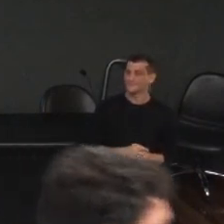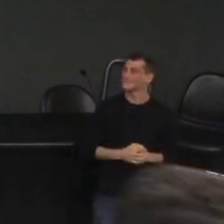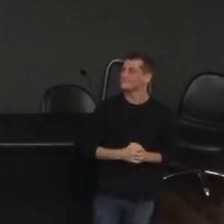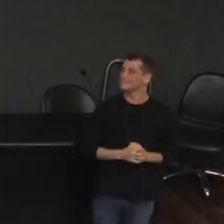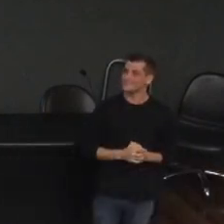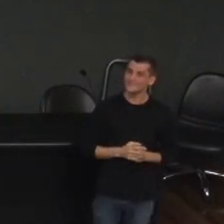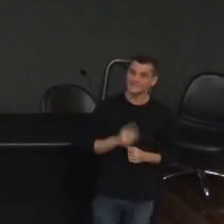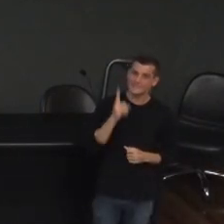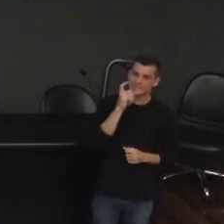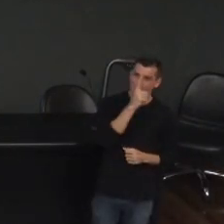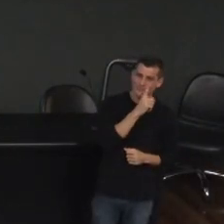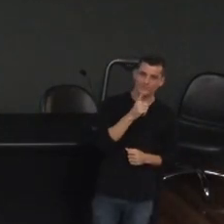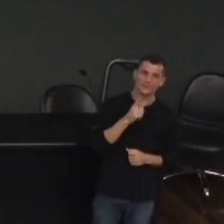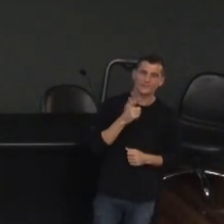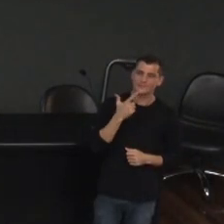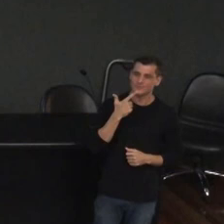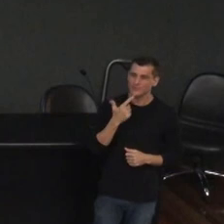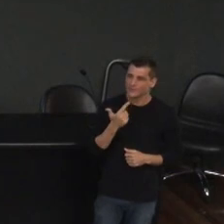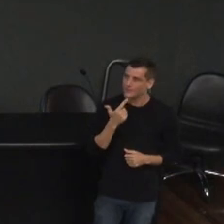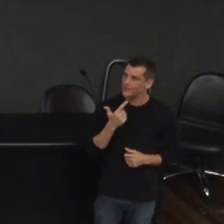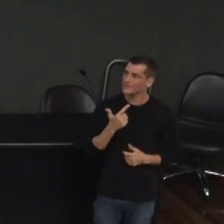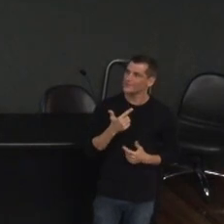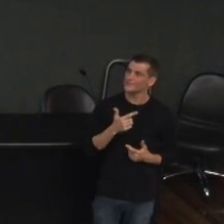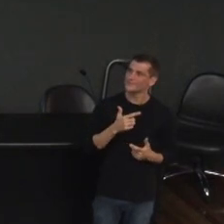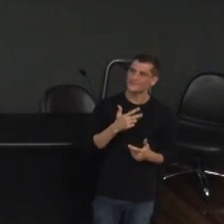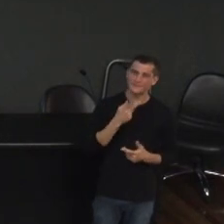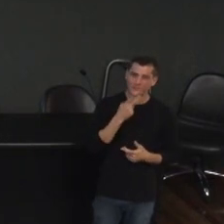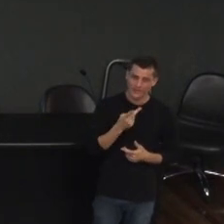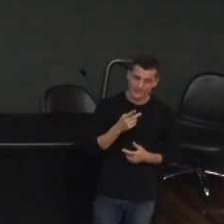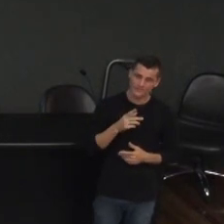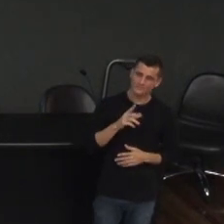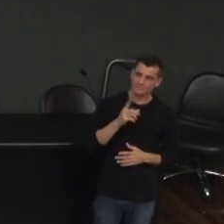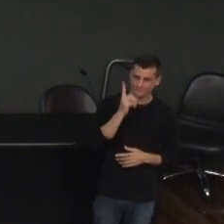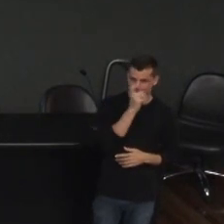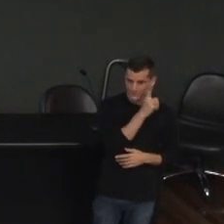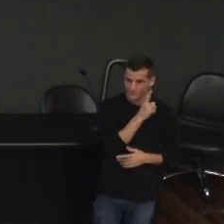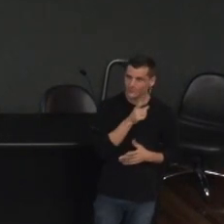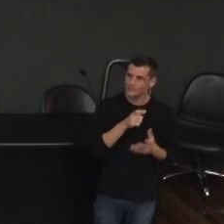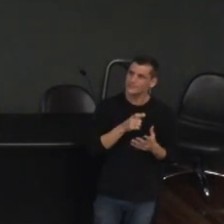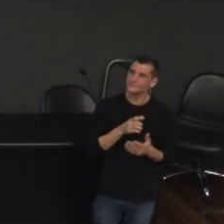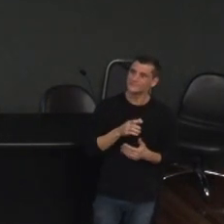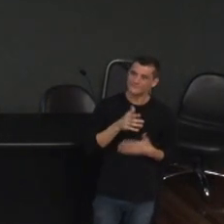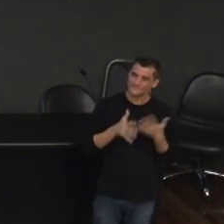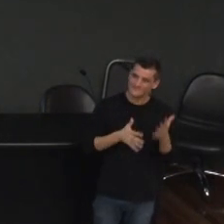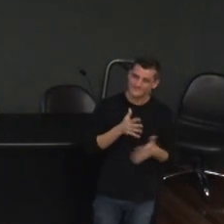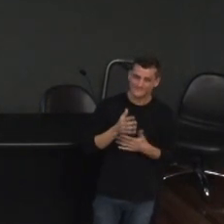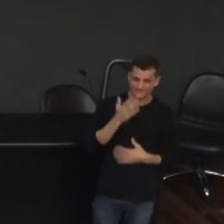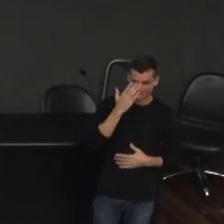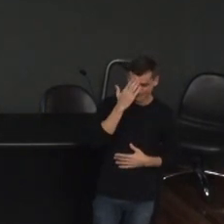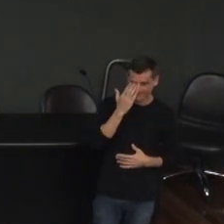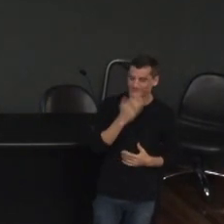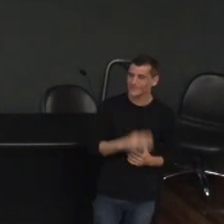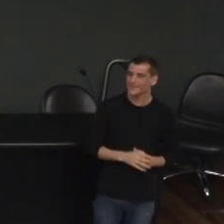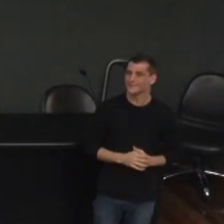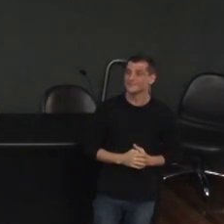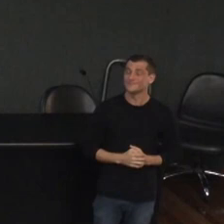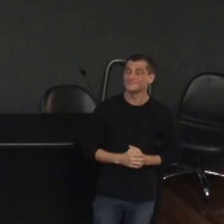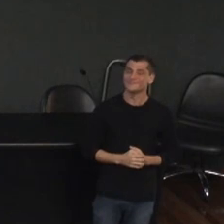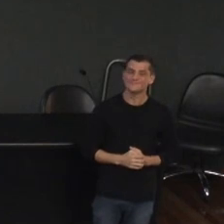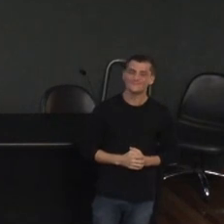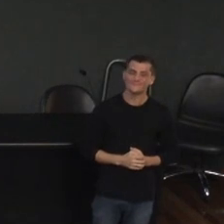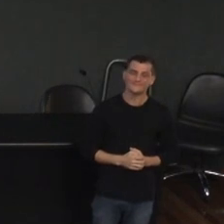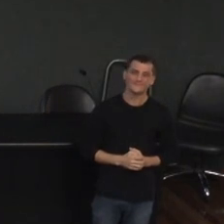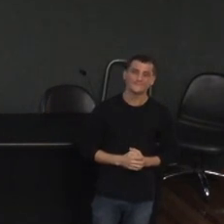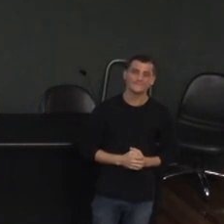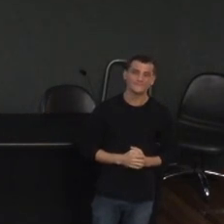é difícil falar uma língua Imagine você fazer o que ele faz então parabéns pelo teu trabalho brilhante bom pessoal vamos lá